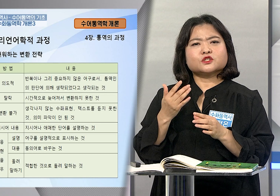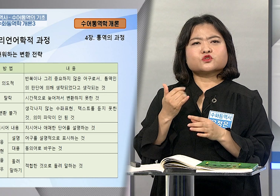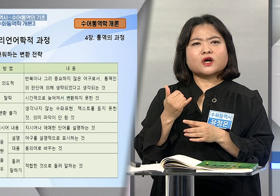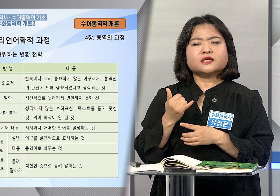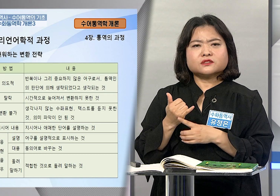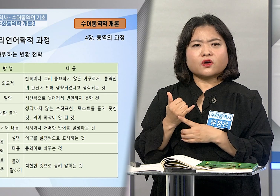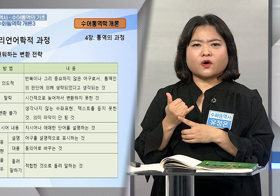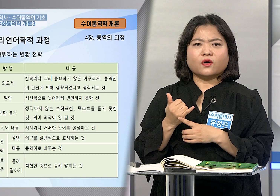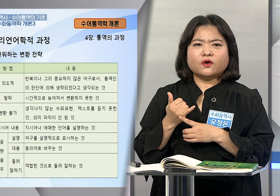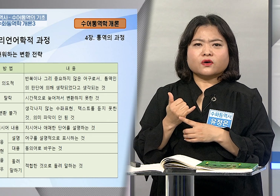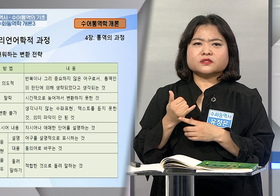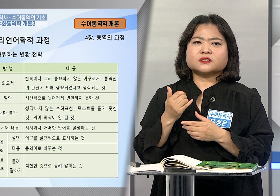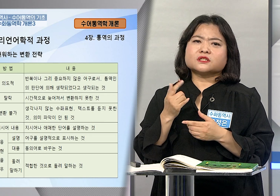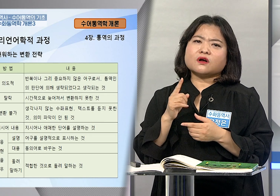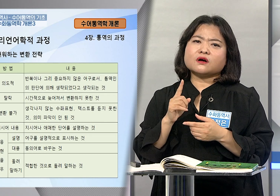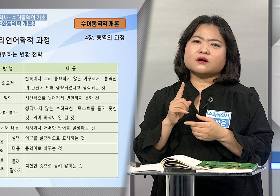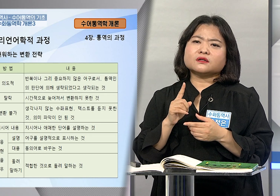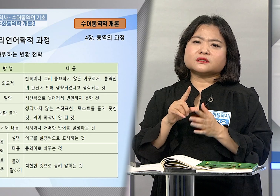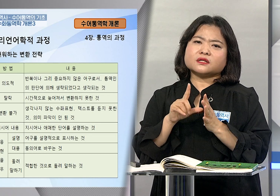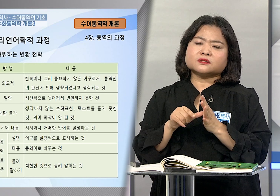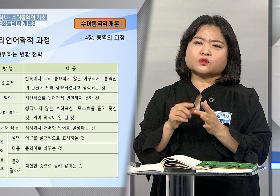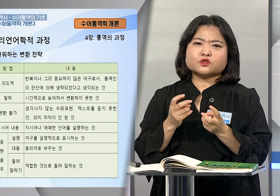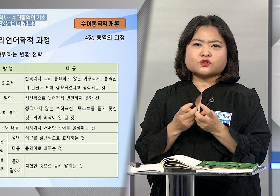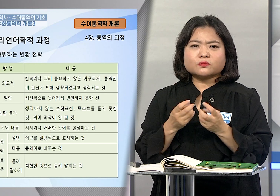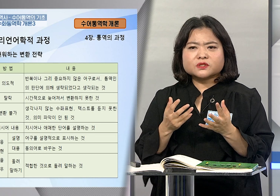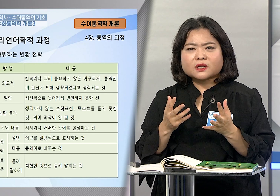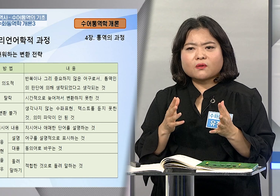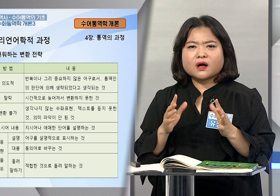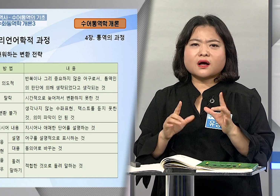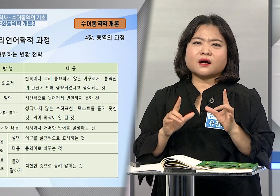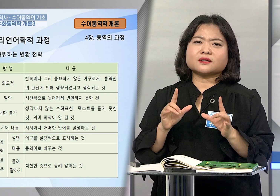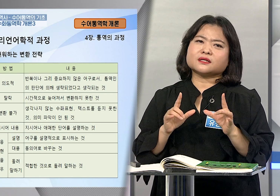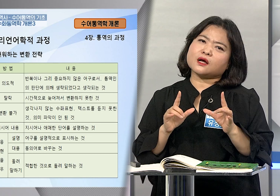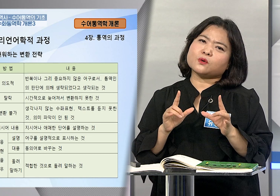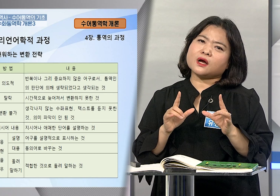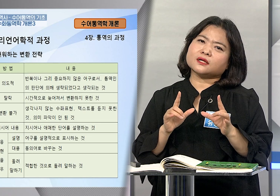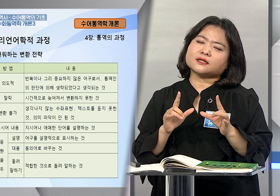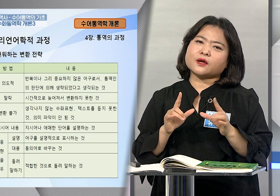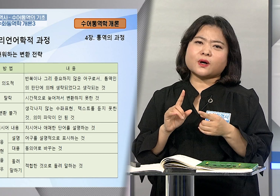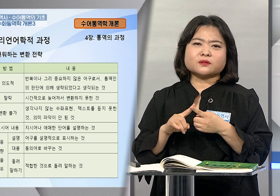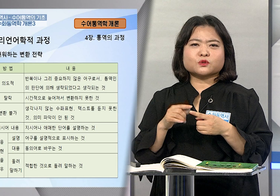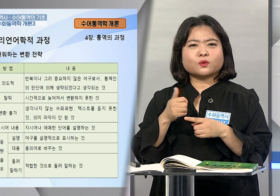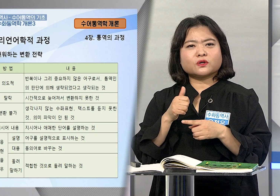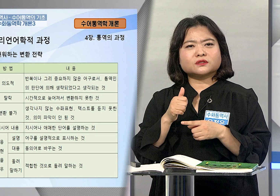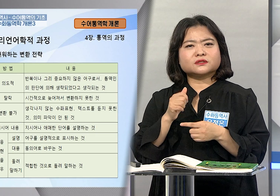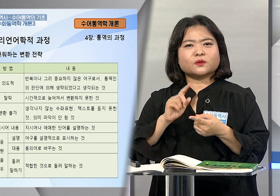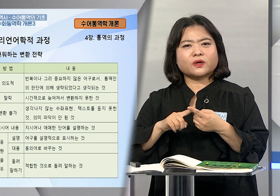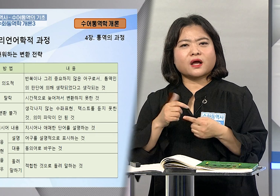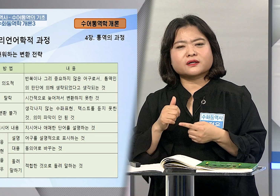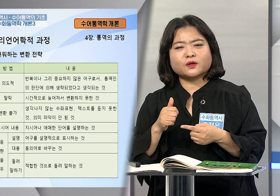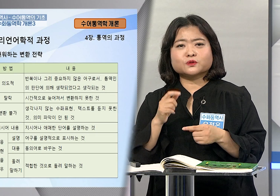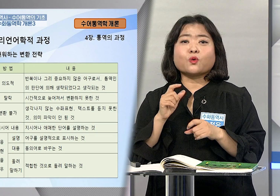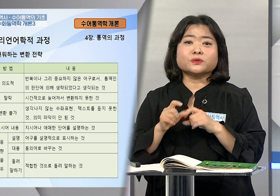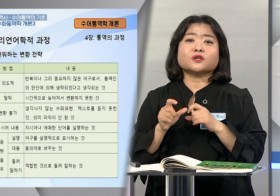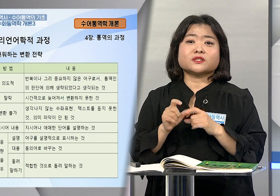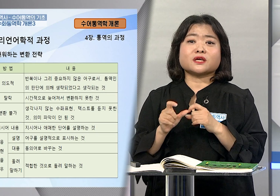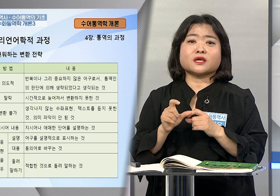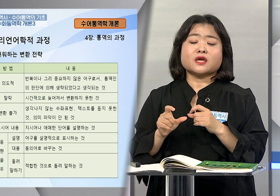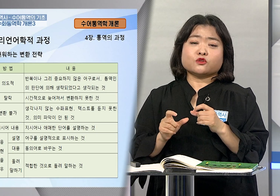수가 있어요. 그럴 때는 어쩔 수 없는 상황이라고 할까요? 아니면 통역을 그대로 해야 할까요? 고민이 굉장히